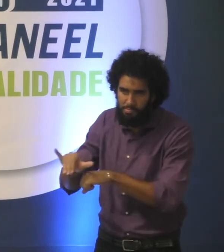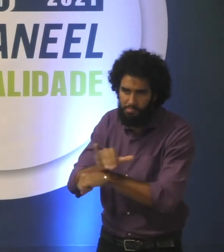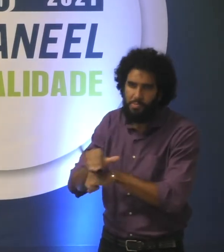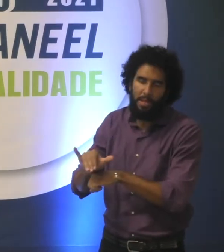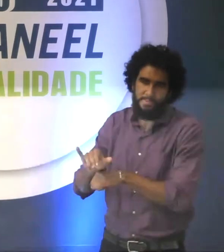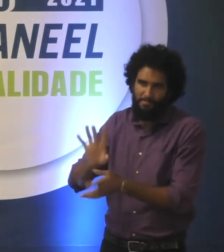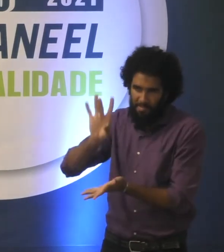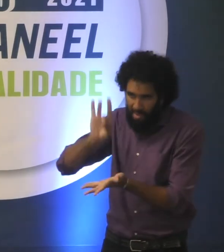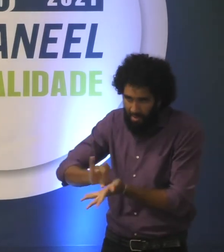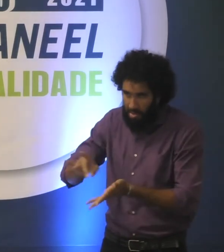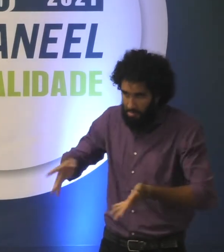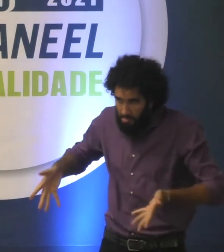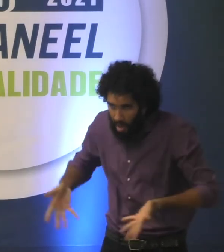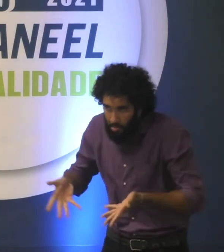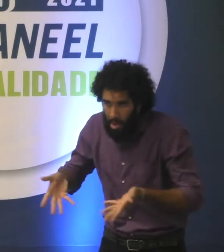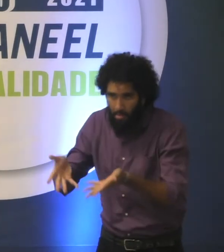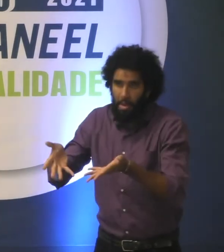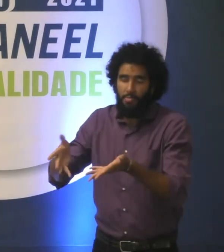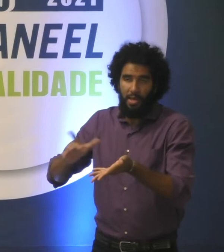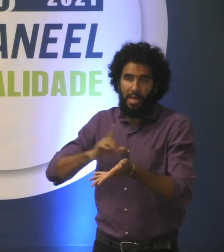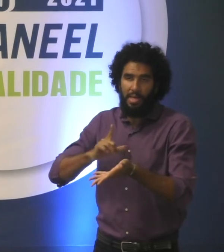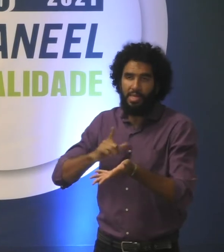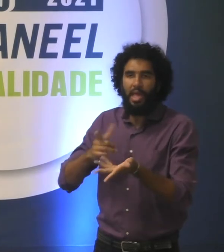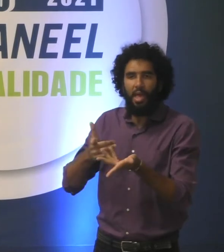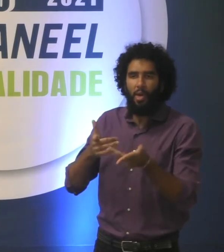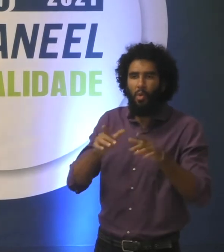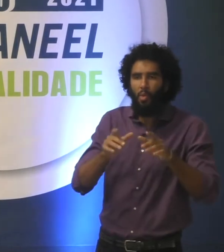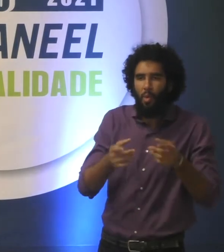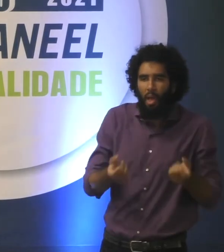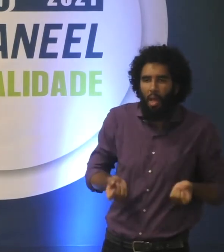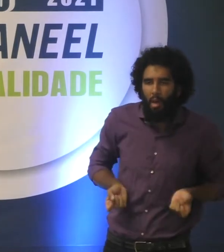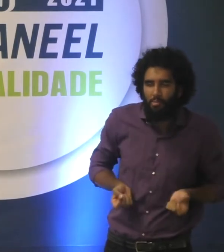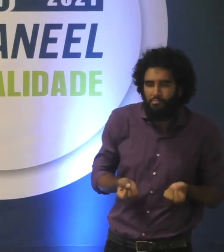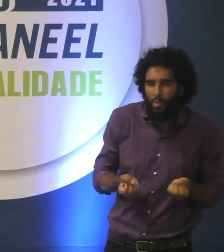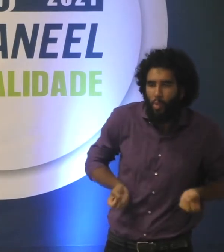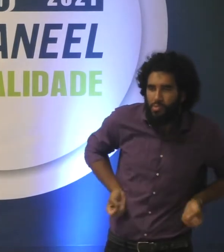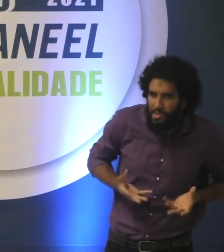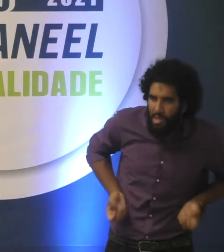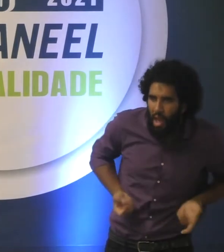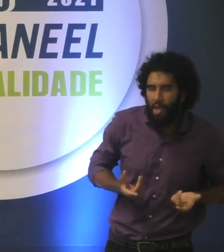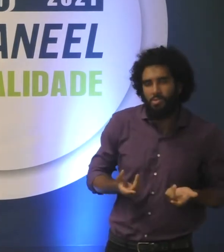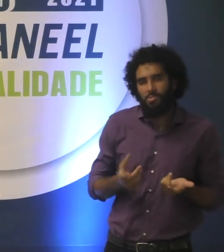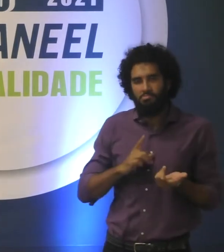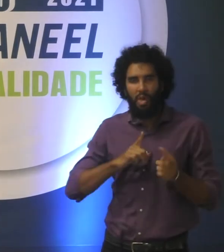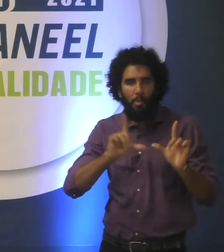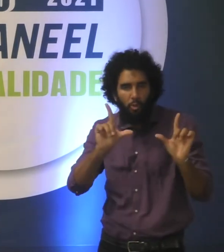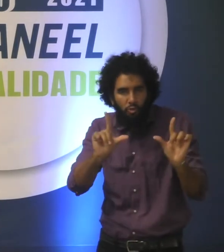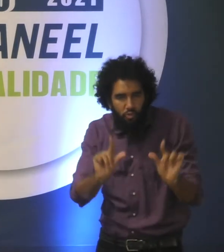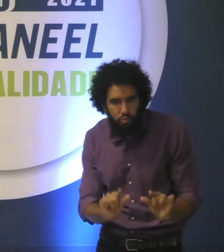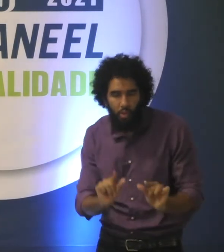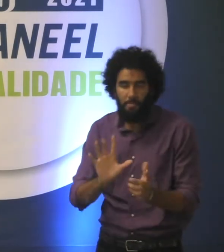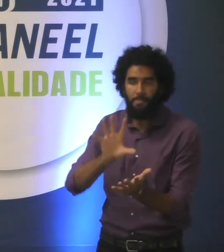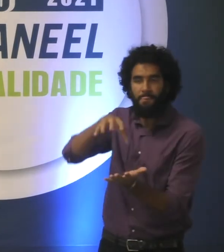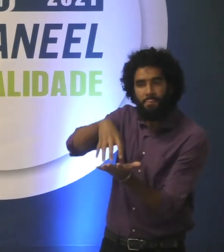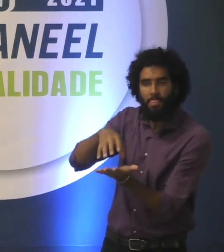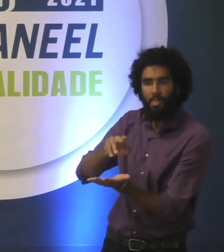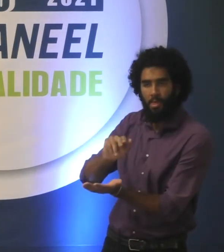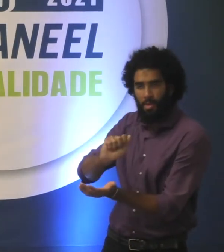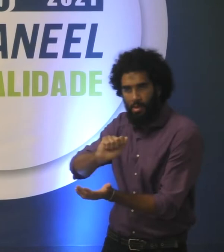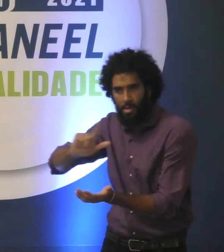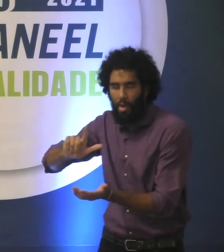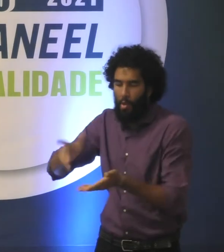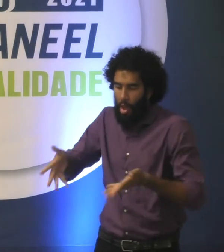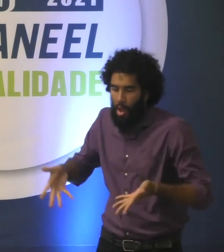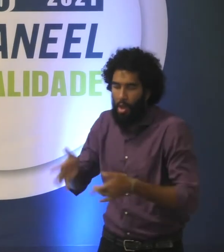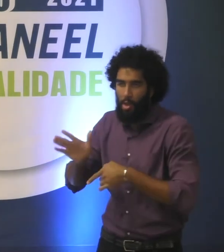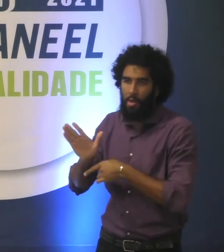fato, promovam a redução estrutural dos custos da energia elétrica, que a agência trabalha e contribui para o